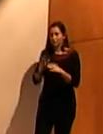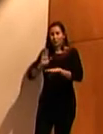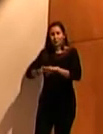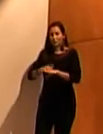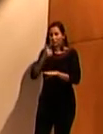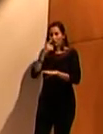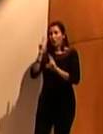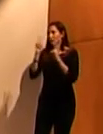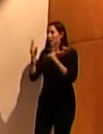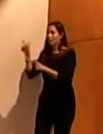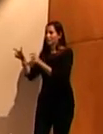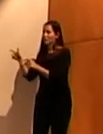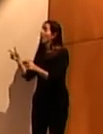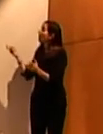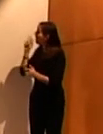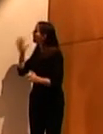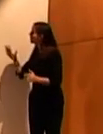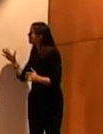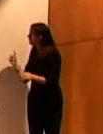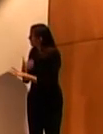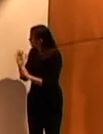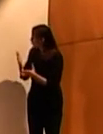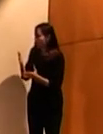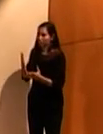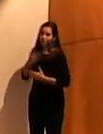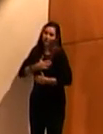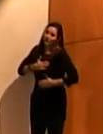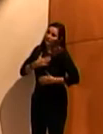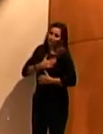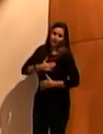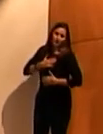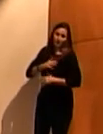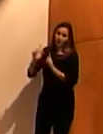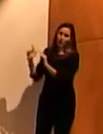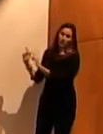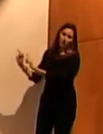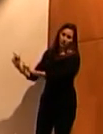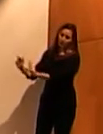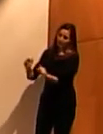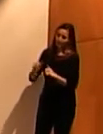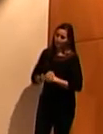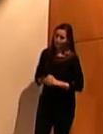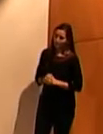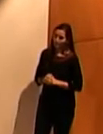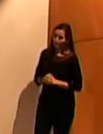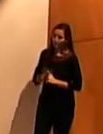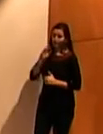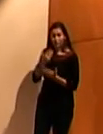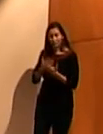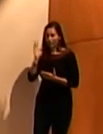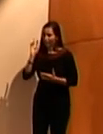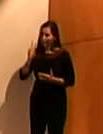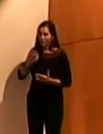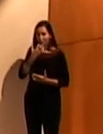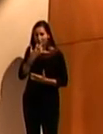ressorti de la plupart des ressentis des personnes qu'on a interrogées, qui ont participé à ce projet. Et du coup, c'était en ça qu'on voulait aussi vous remercier, parce que ça a